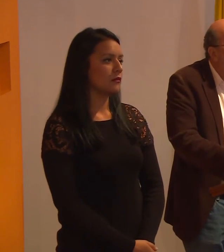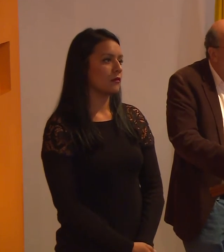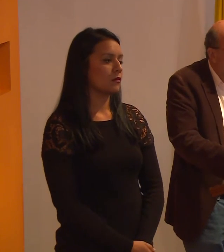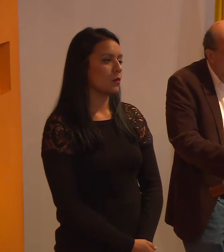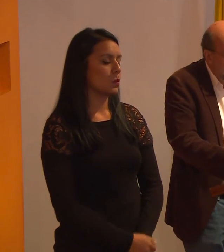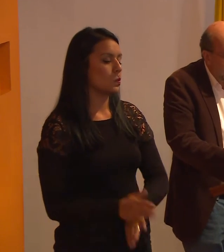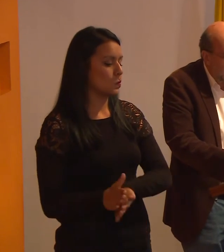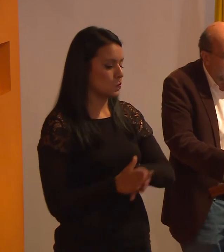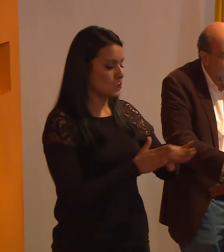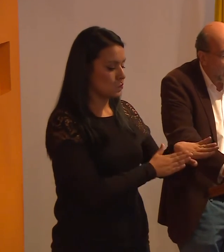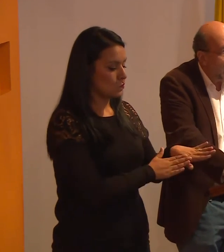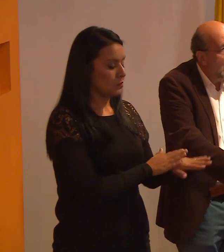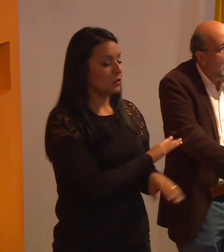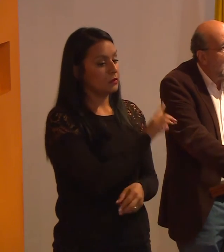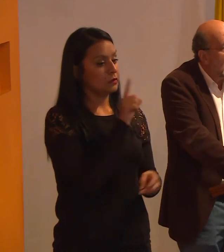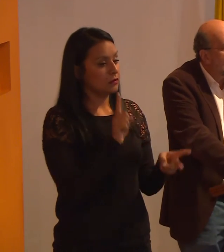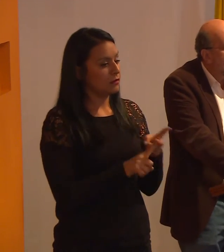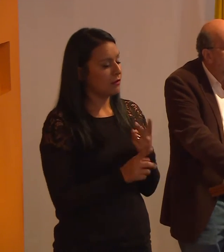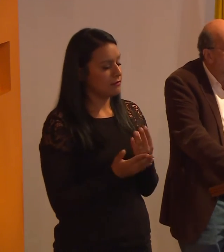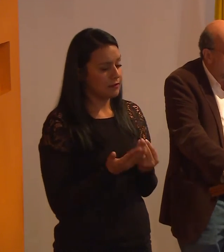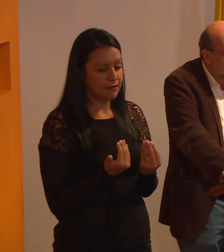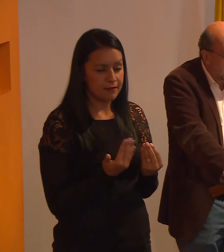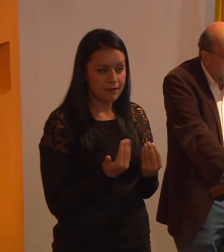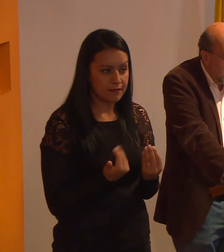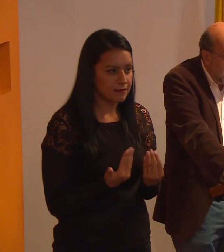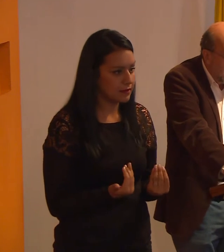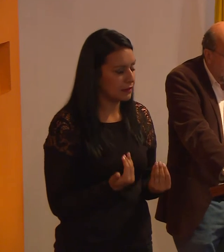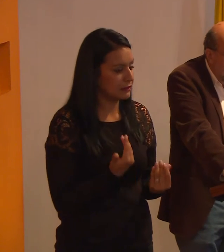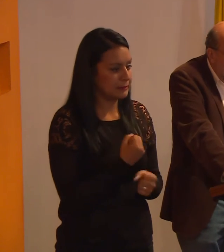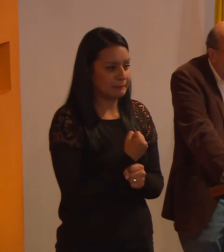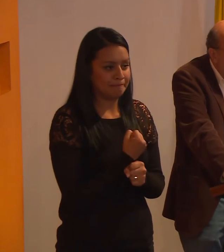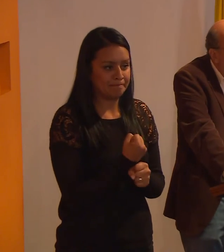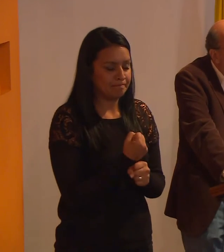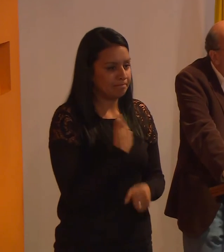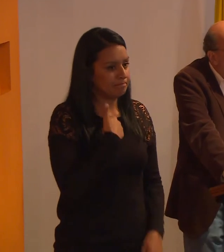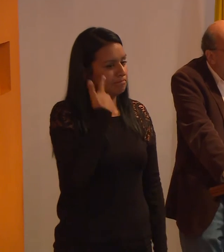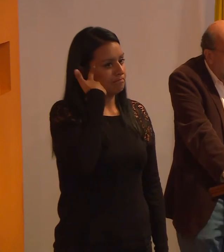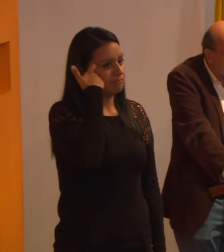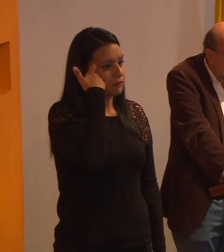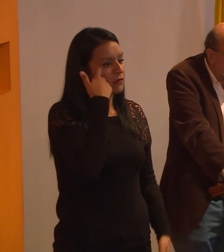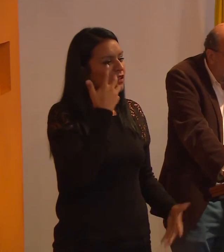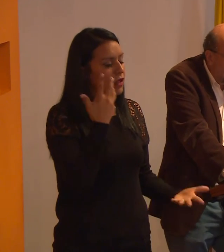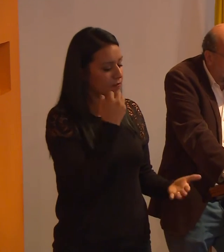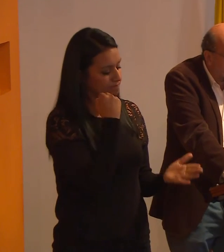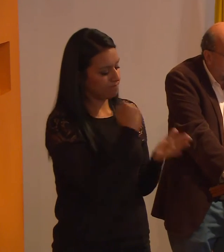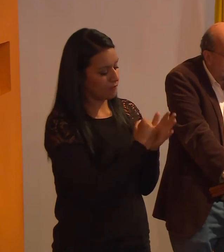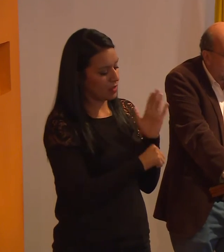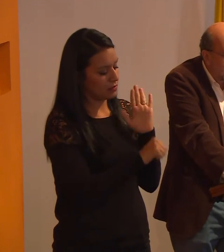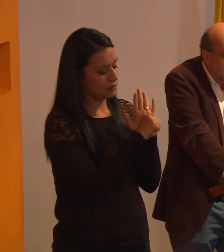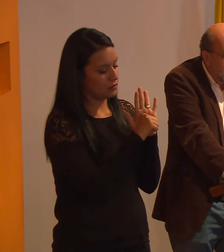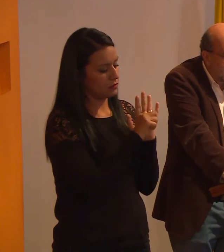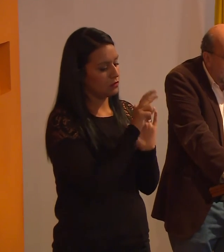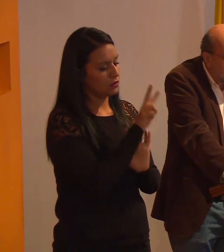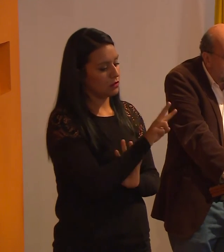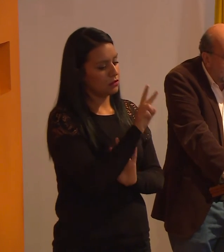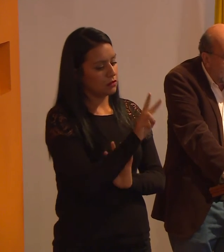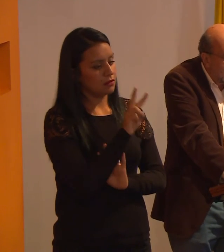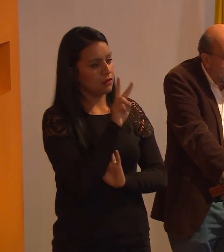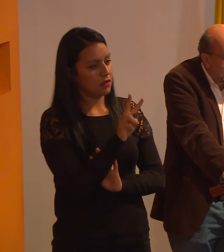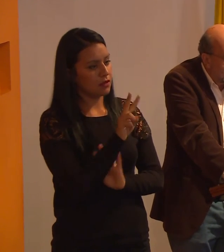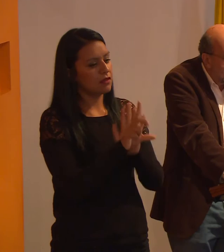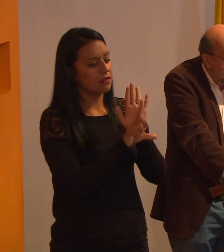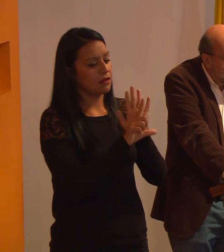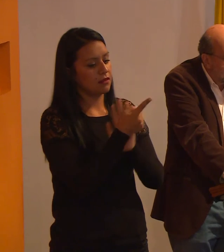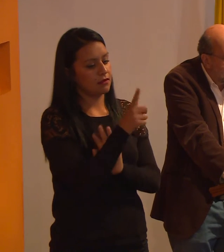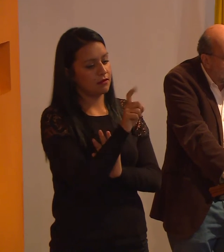El otro gran desafío, casi inverosímil, lo impone el artículo 222 de la